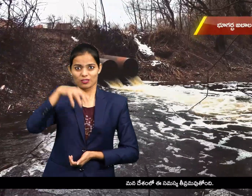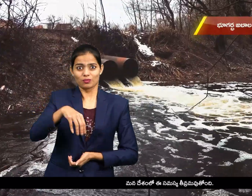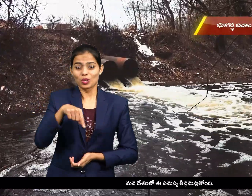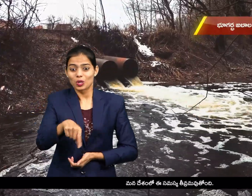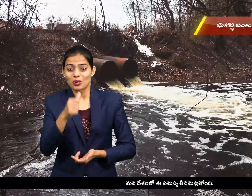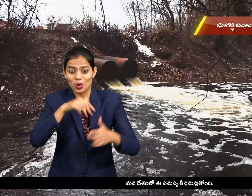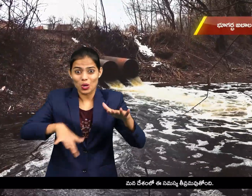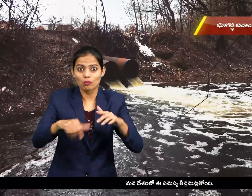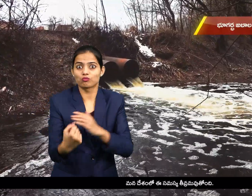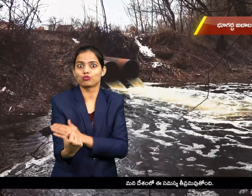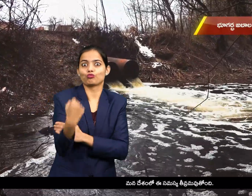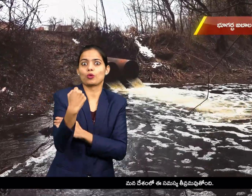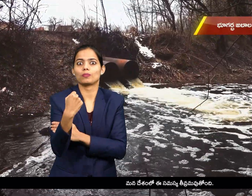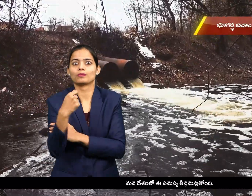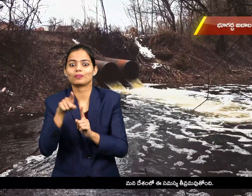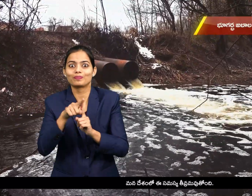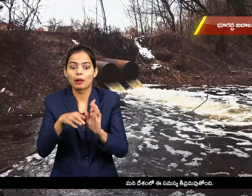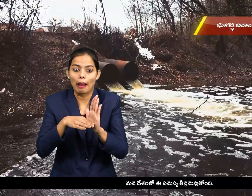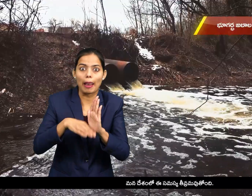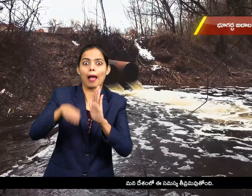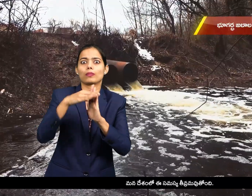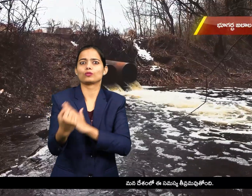మన దేశంలో ఈ సమస్య తీవ్రమవుతోంది.